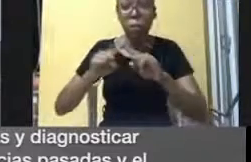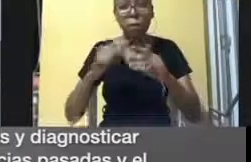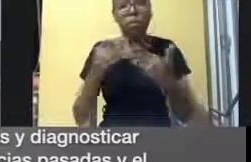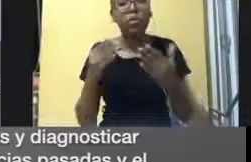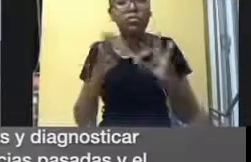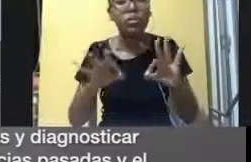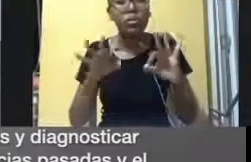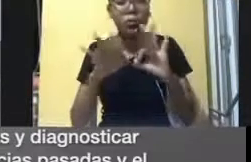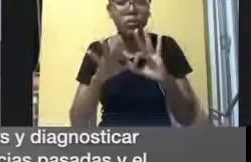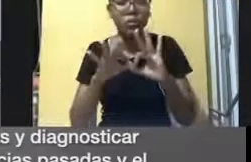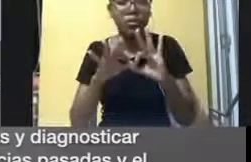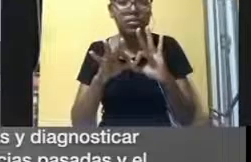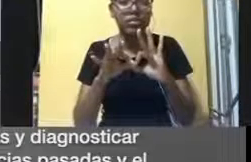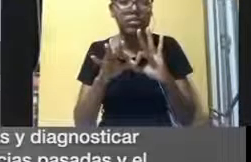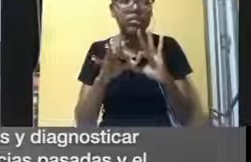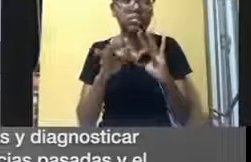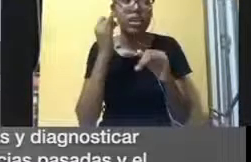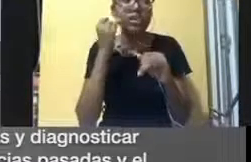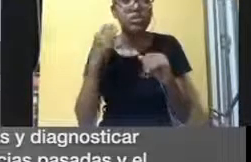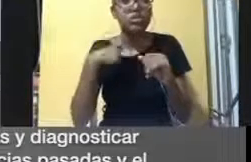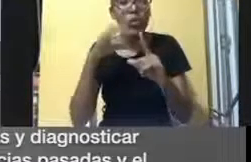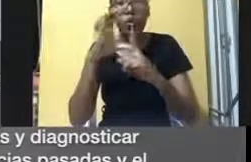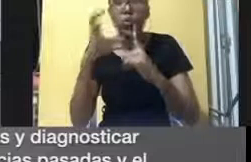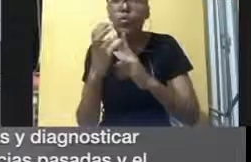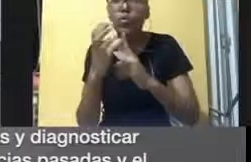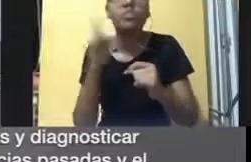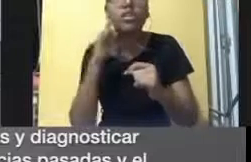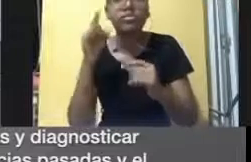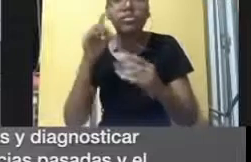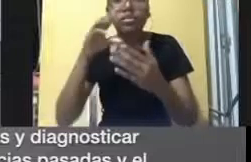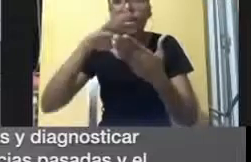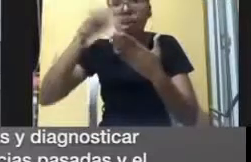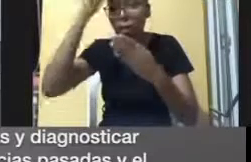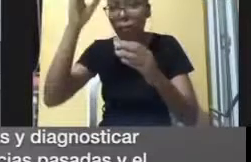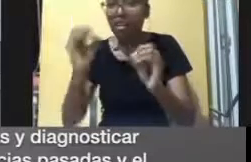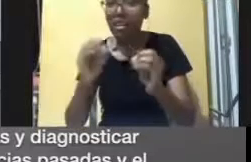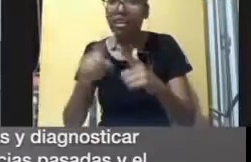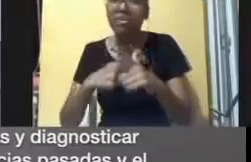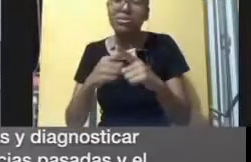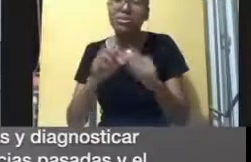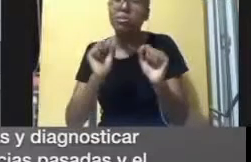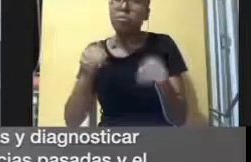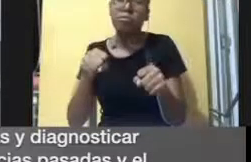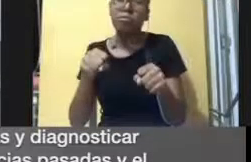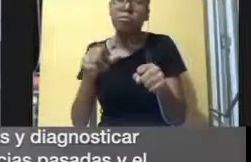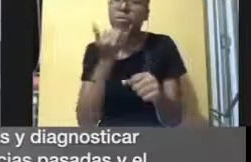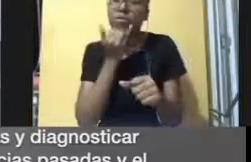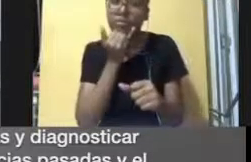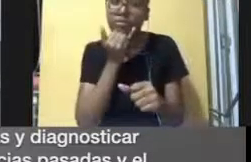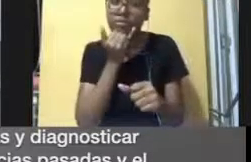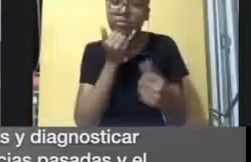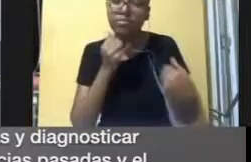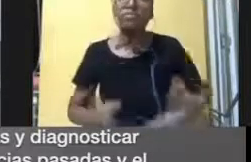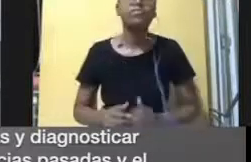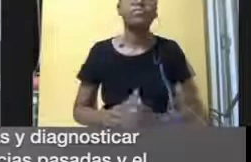la comunidad sorda puede hacer daño. Voy a coger, como dijo nuestro compañero, que yo haciendo la